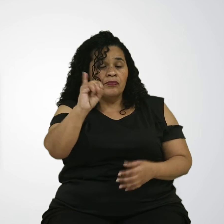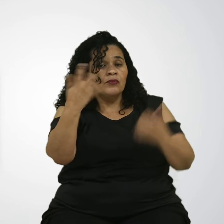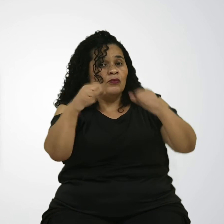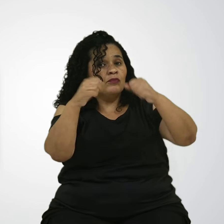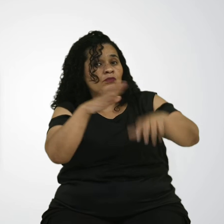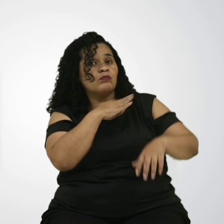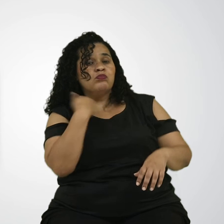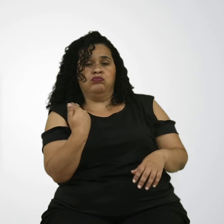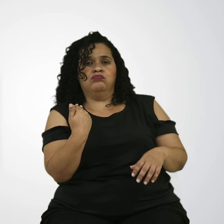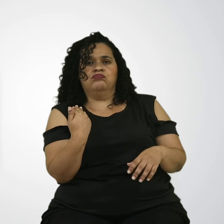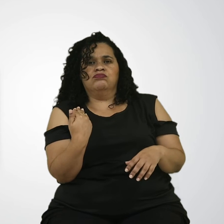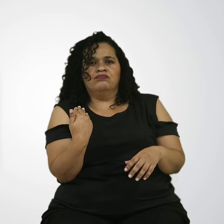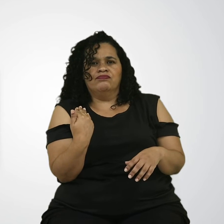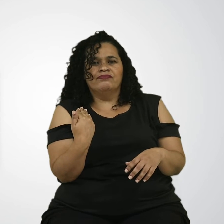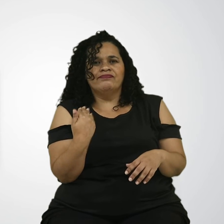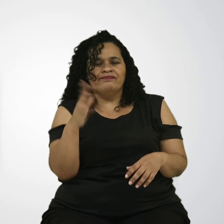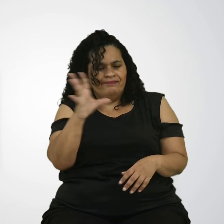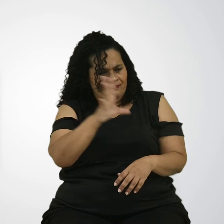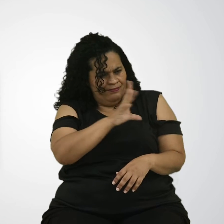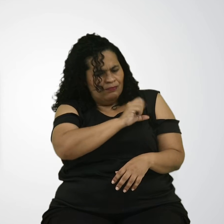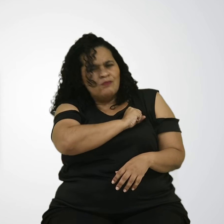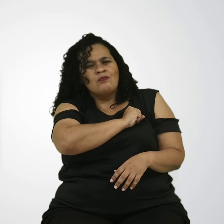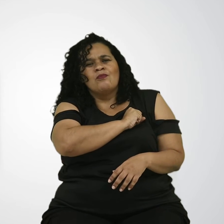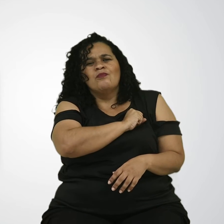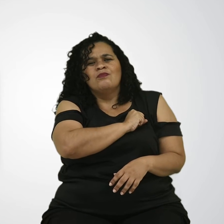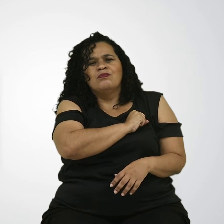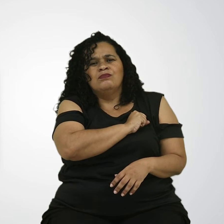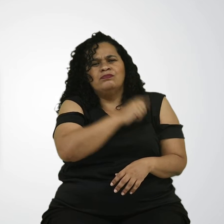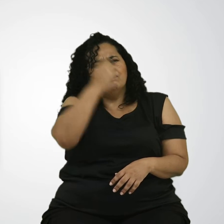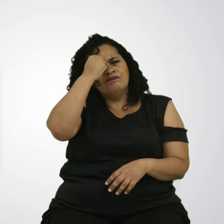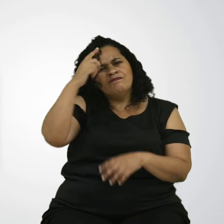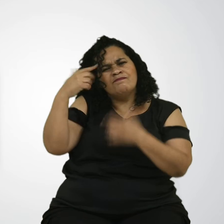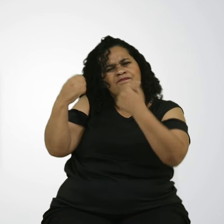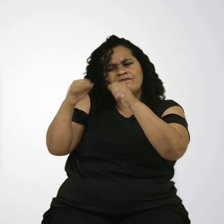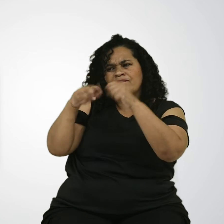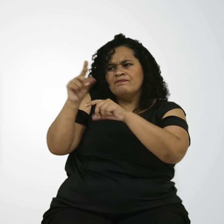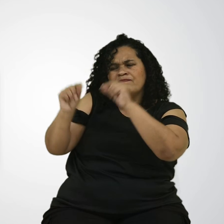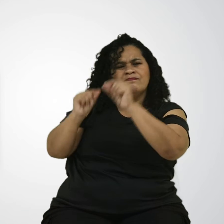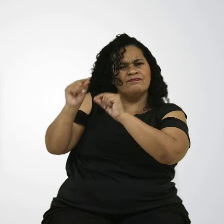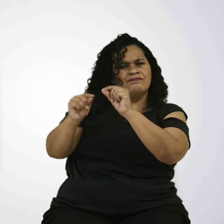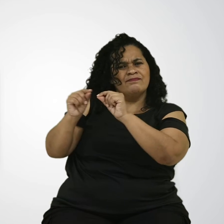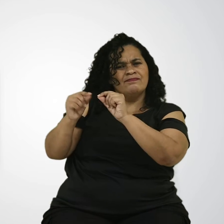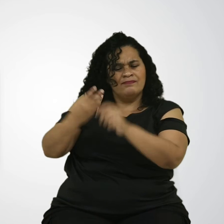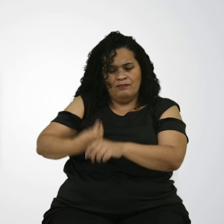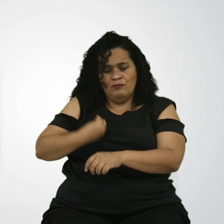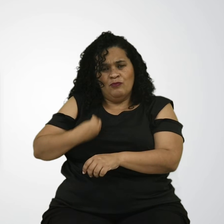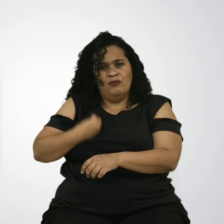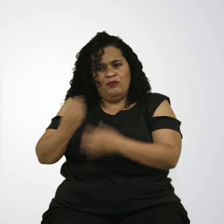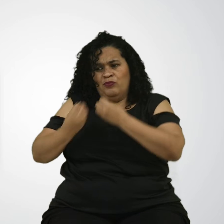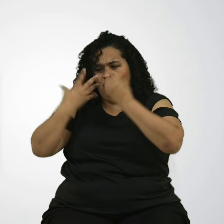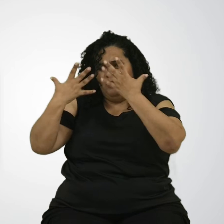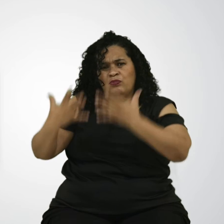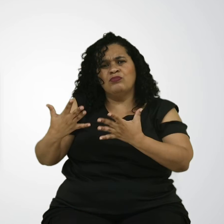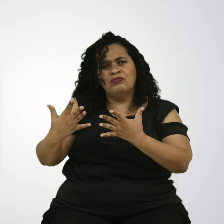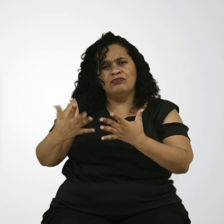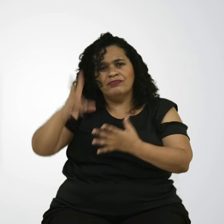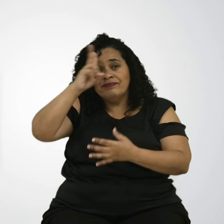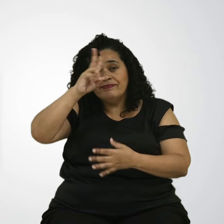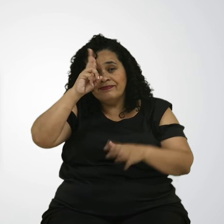É esse amor. Né? O que ela precisa para ter vida e vida com qualidade? Não foi isso que Cristo fez pela igreja?